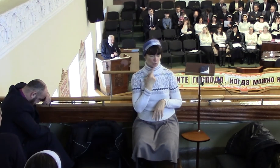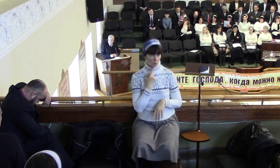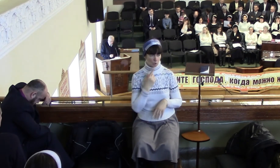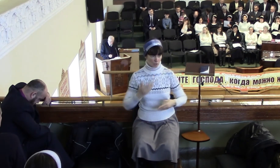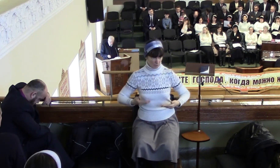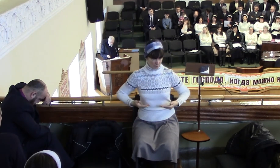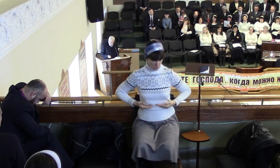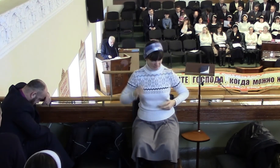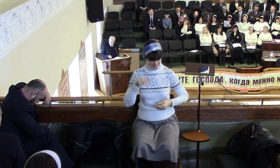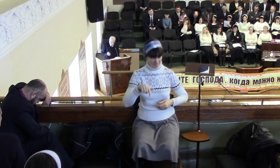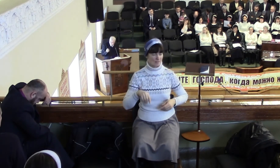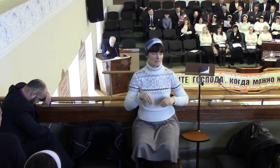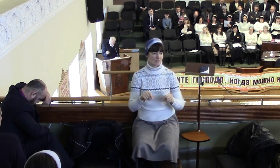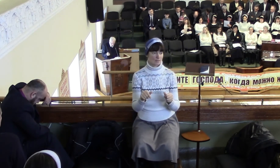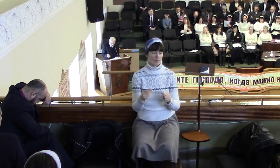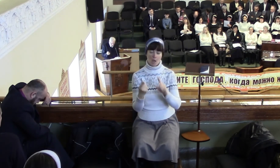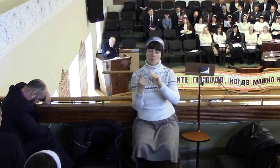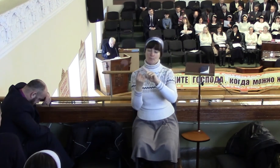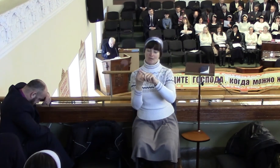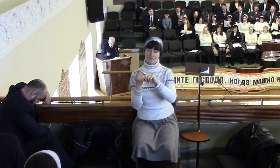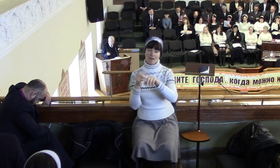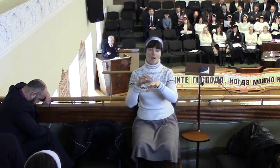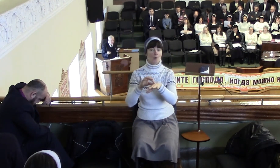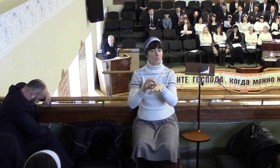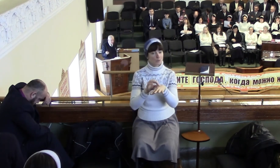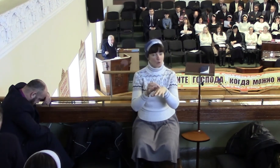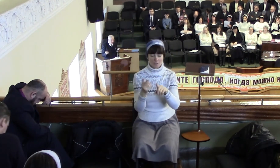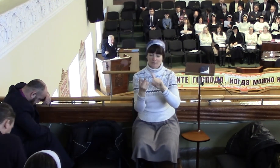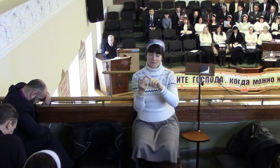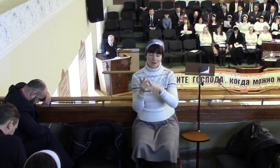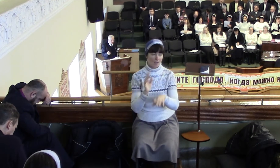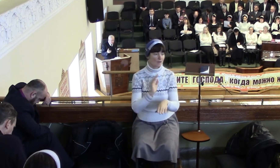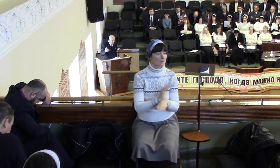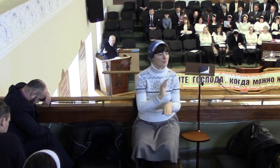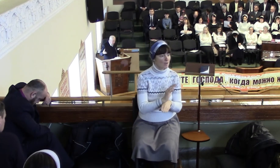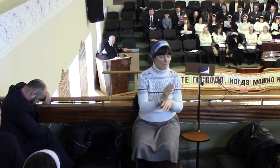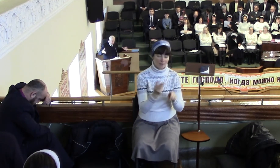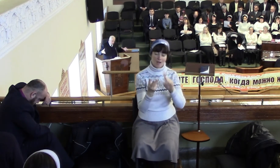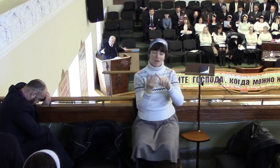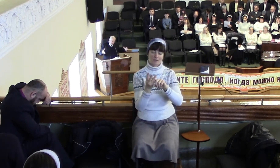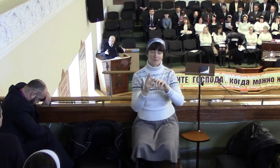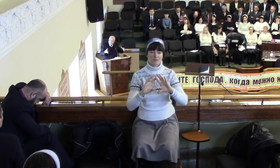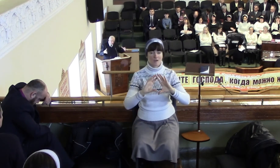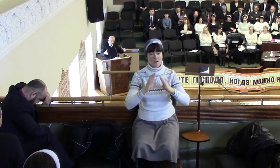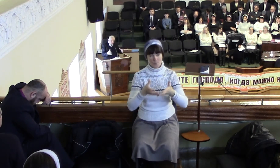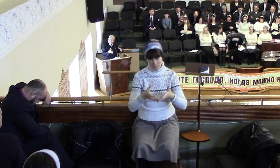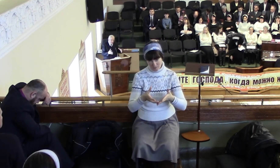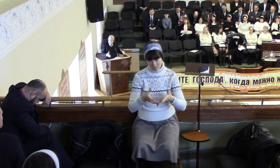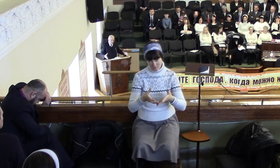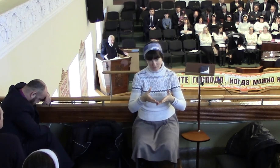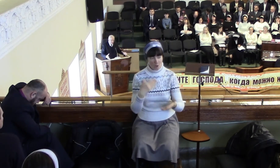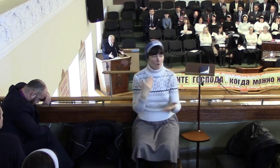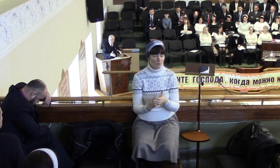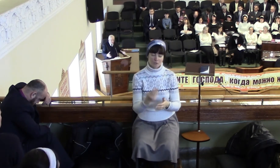победе. Первая сфера – плоть, вторая – дьявол, третья – мир. Вот три таких